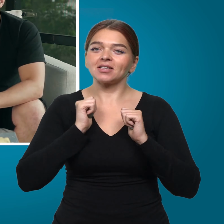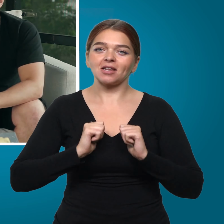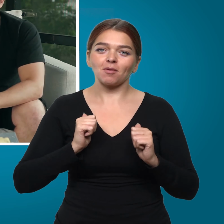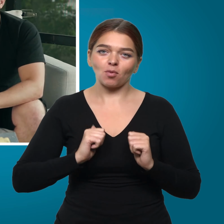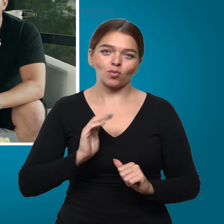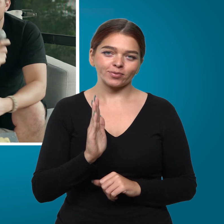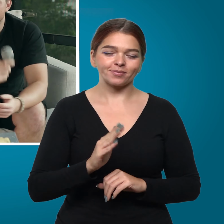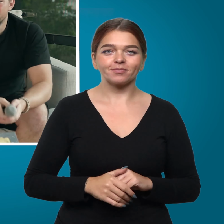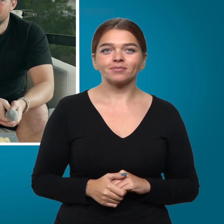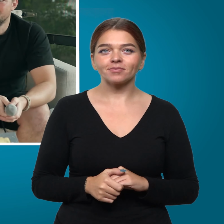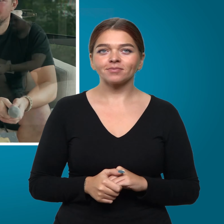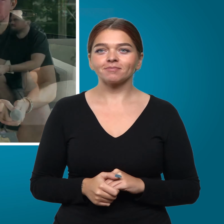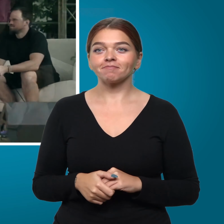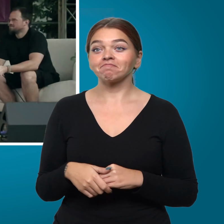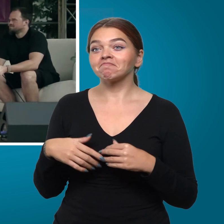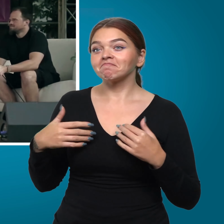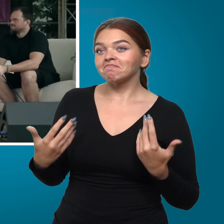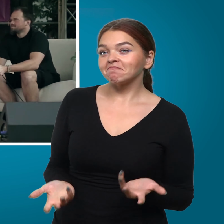viskas daug ramiau.